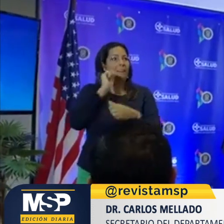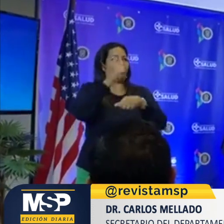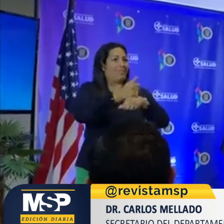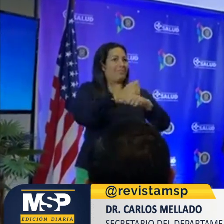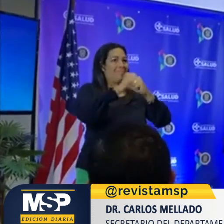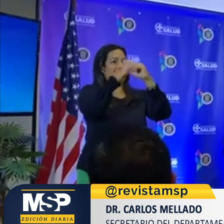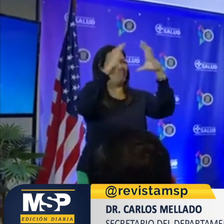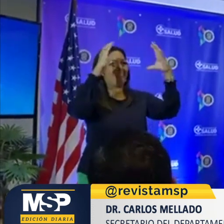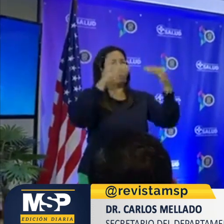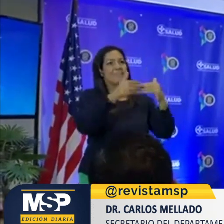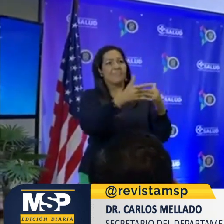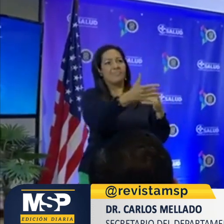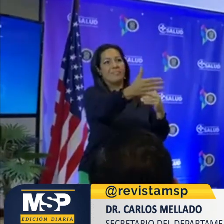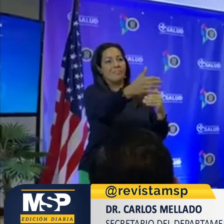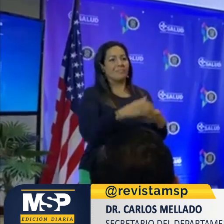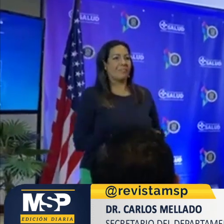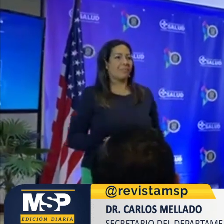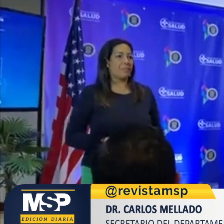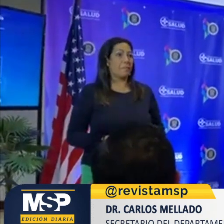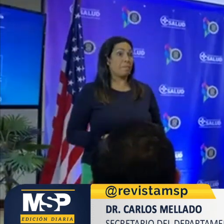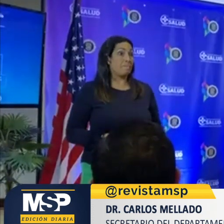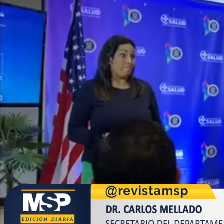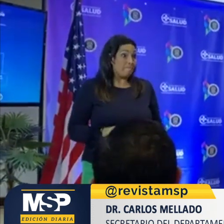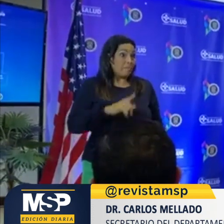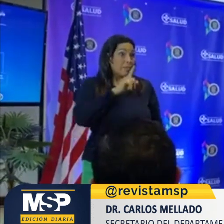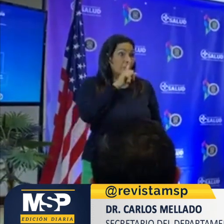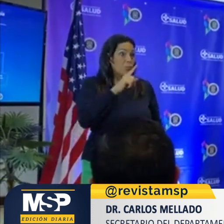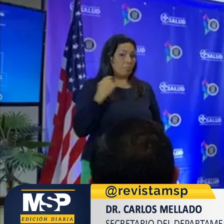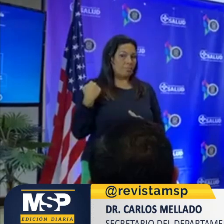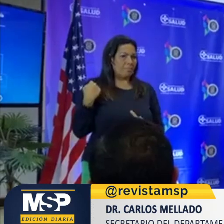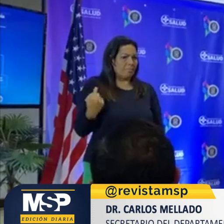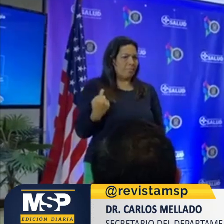meridianamente claro, porque llevamos 3 días con una